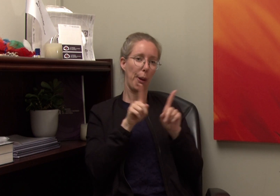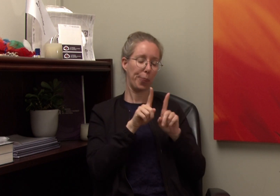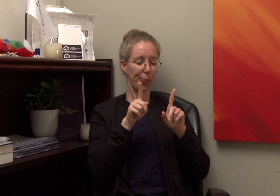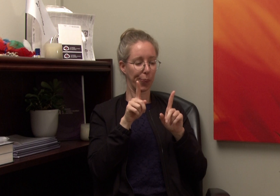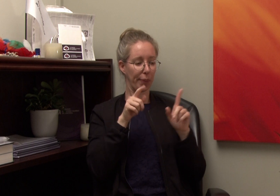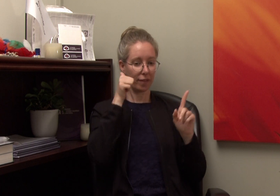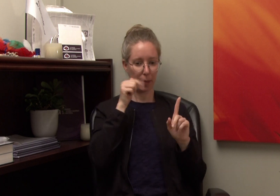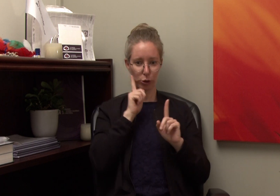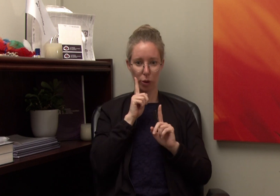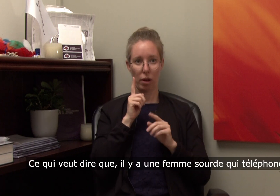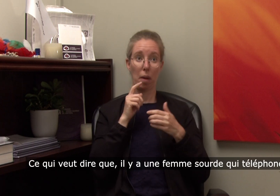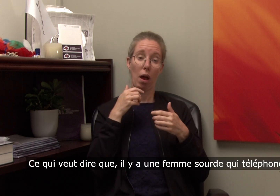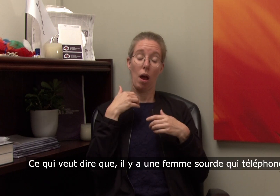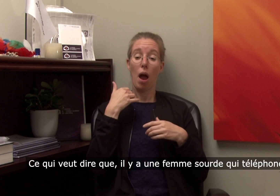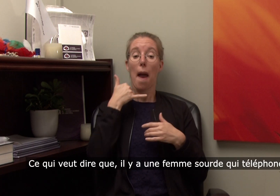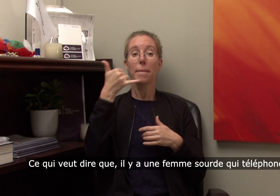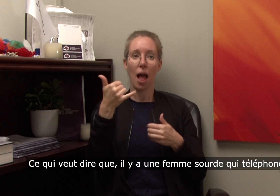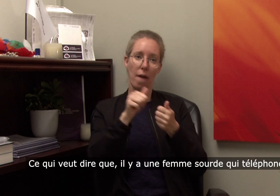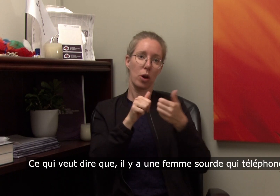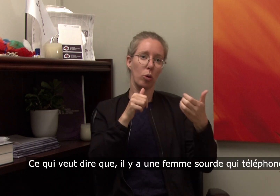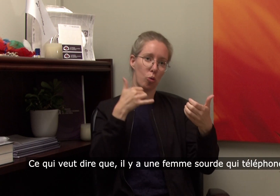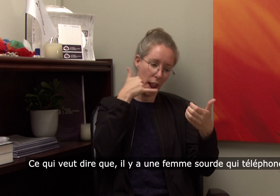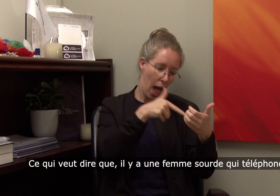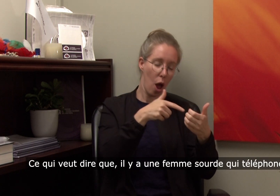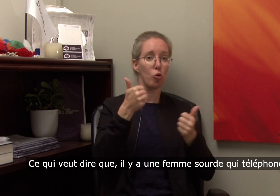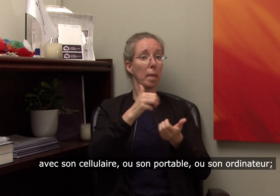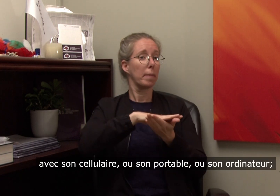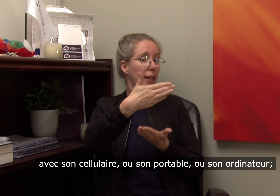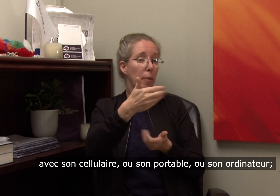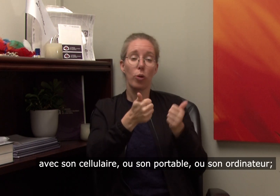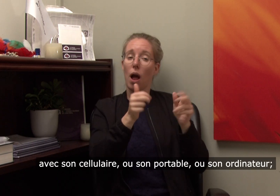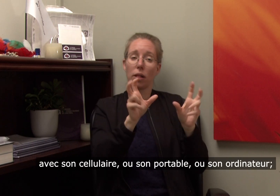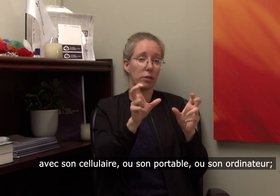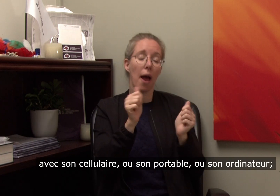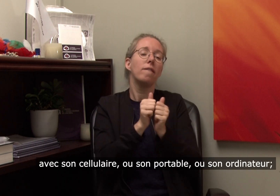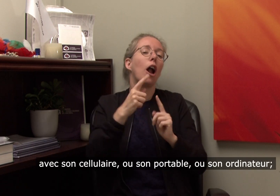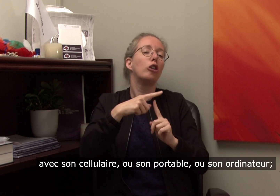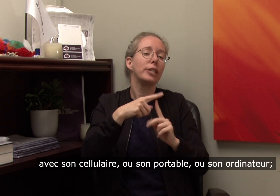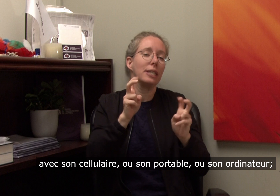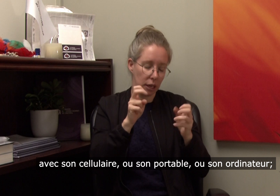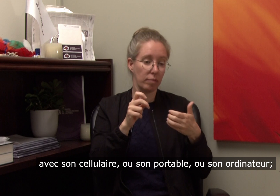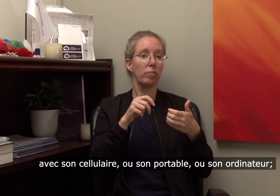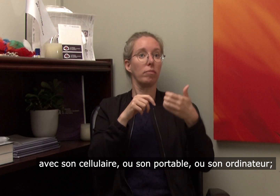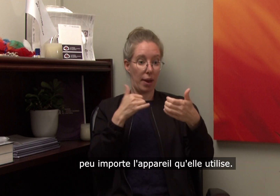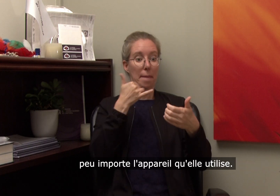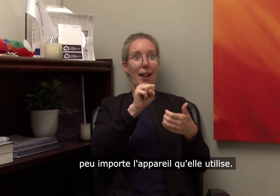que il y a une femme sourde qui téléphone avec son cellulaire ou son portable ou son ordinateur, peu